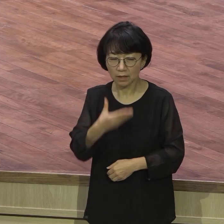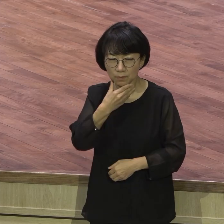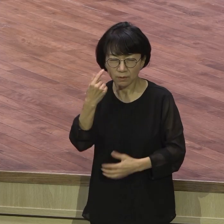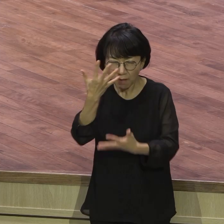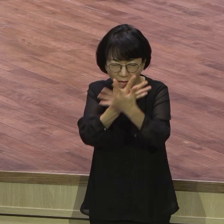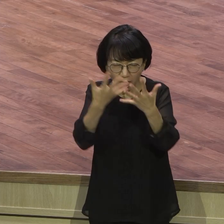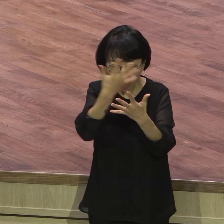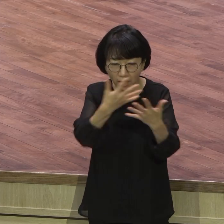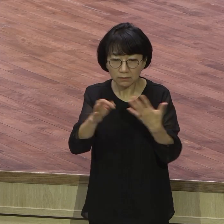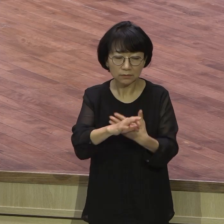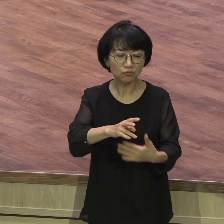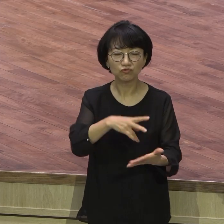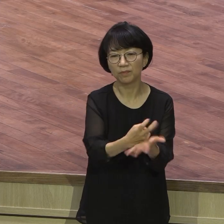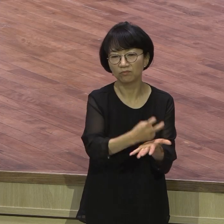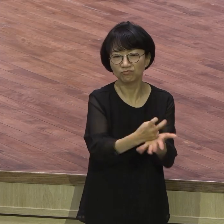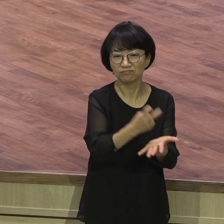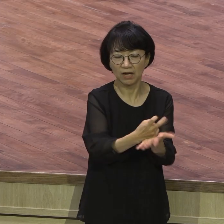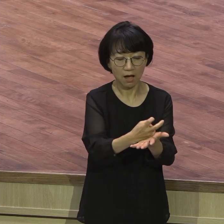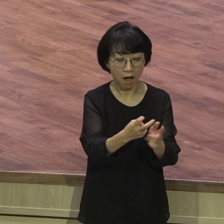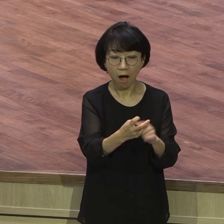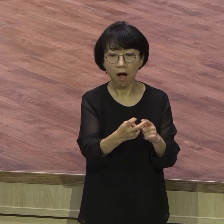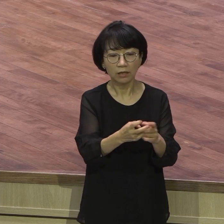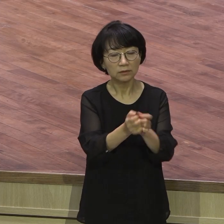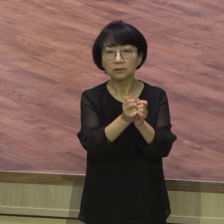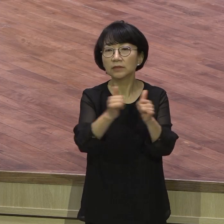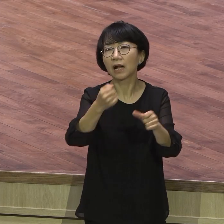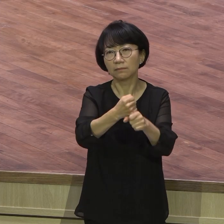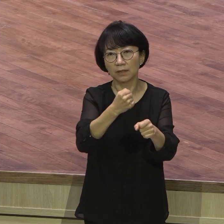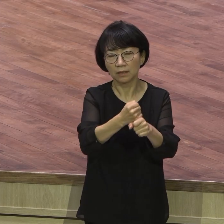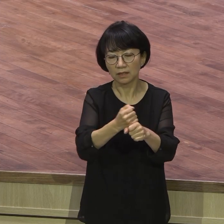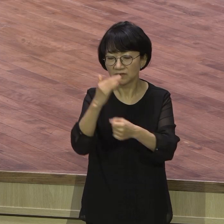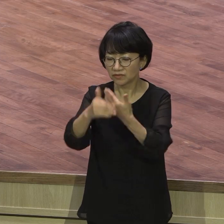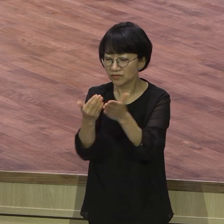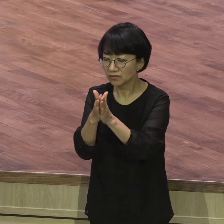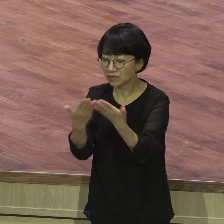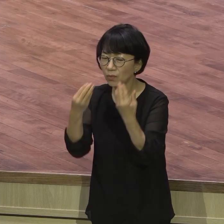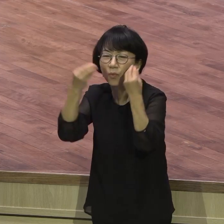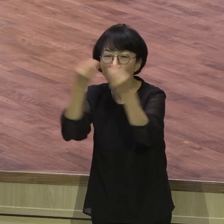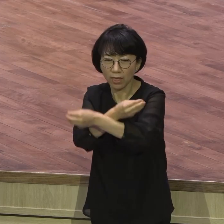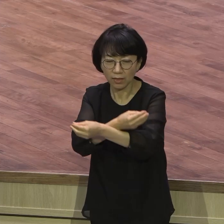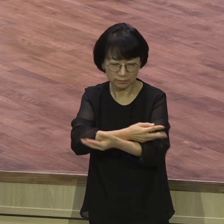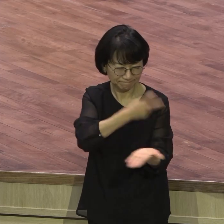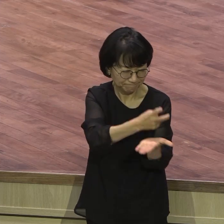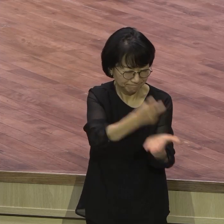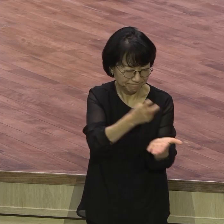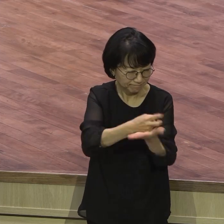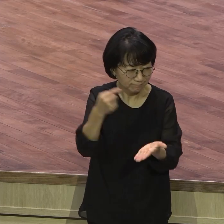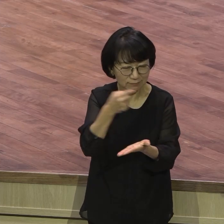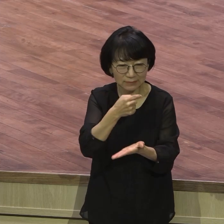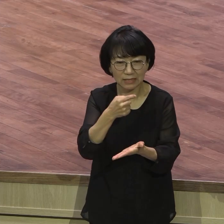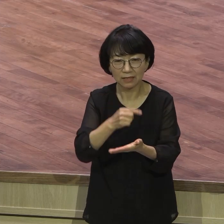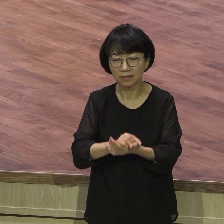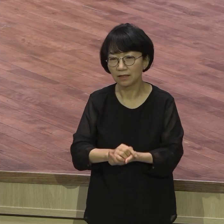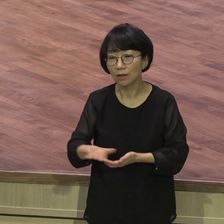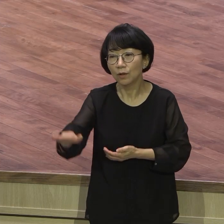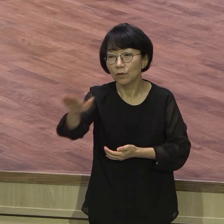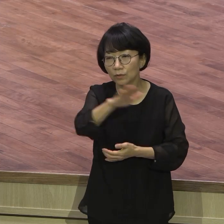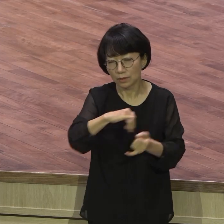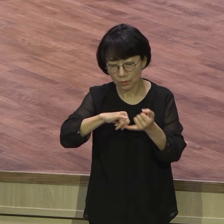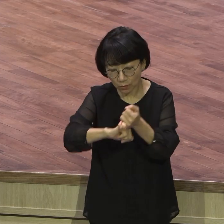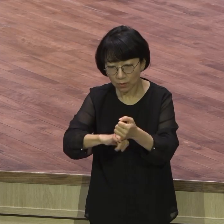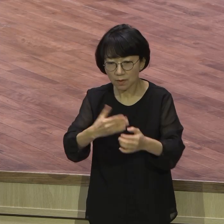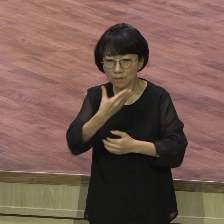놀무예요. 사람이 다 만든 거예요. 성경의 해석을 잘 못해가지고 그래서 우리는 늘 복음 앞에 서시기 바랍니다.